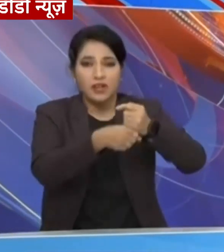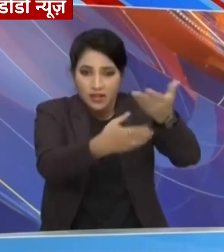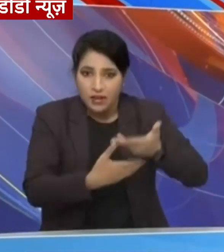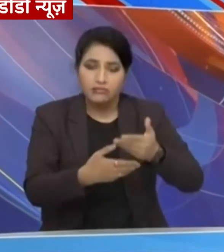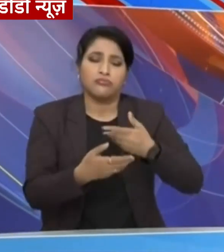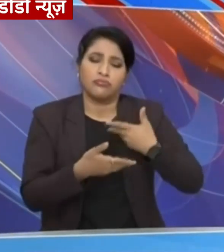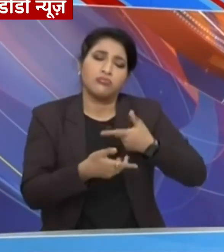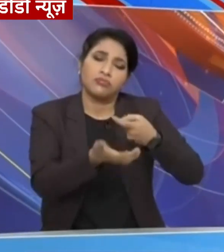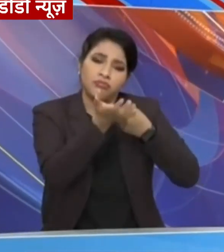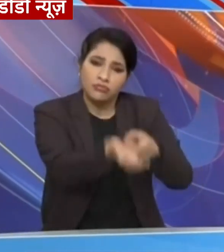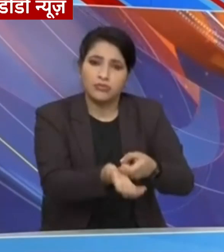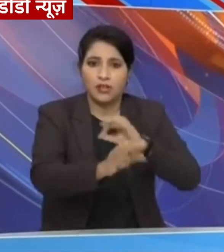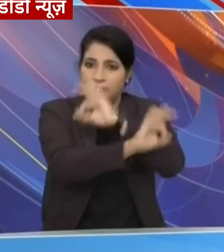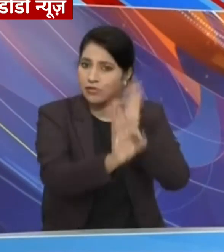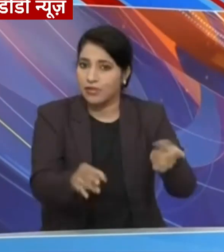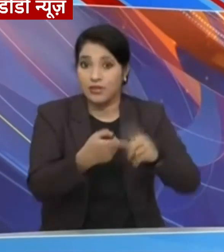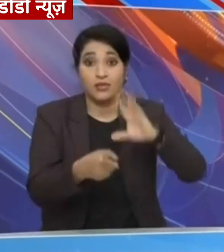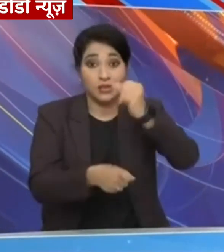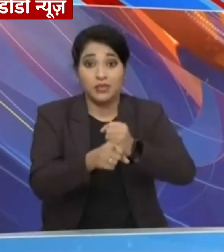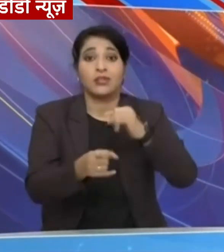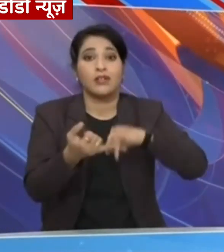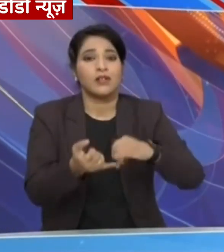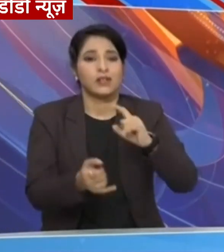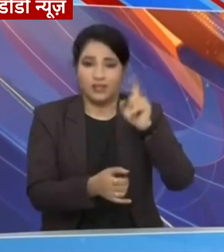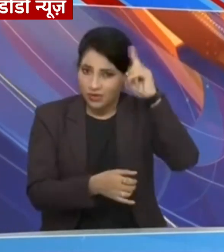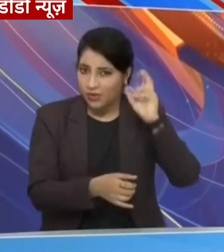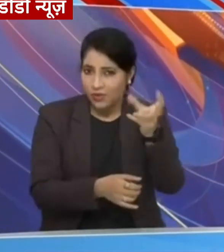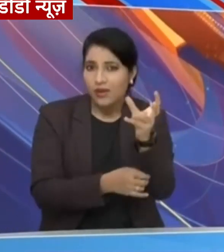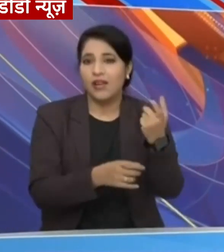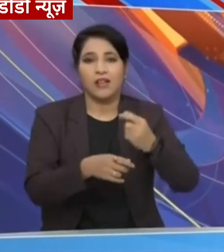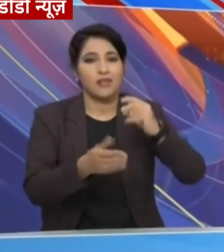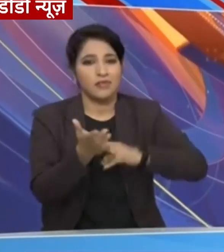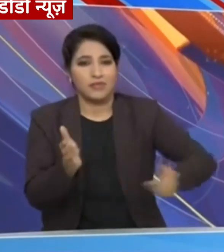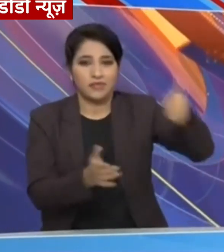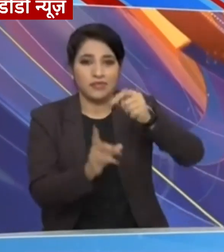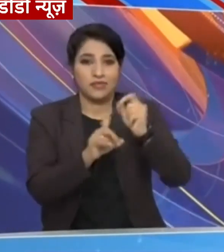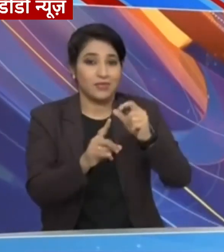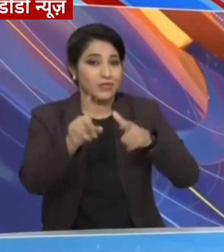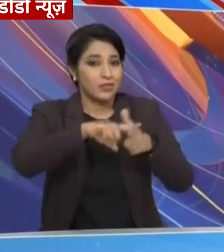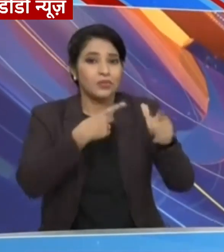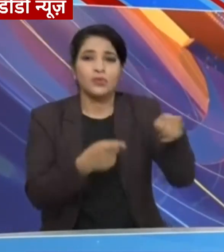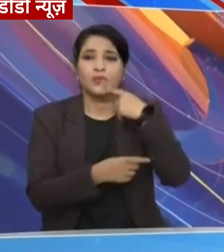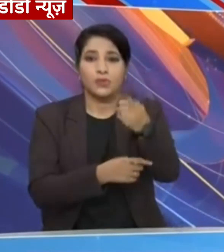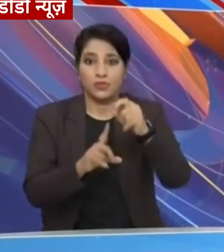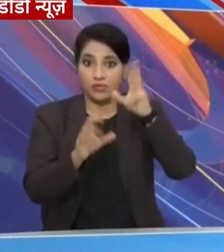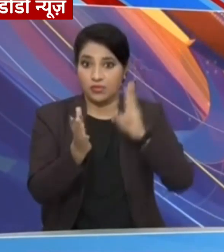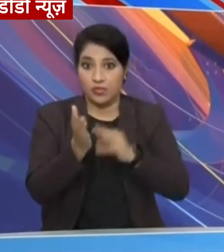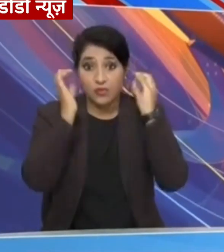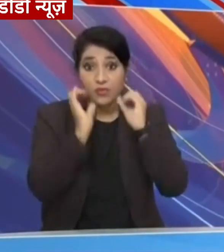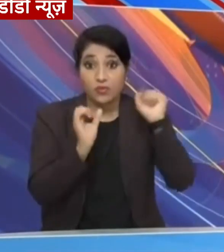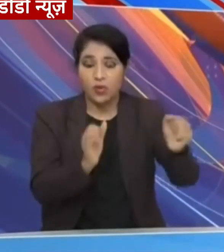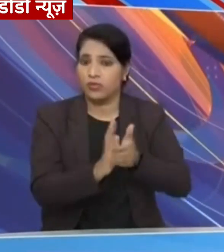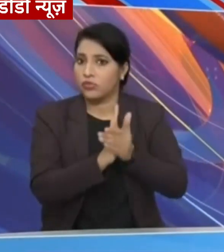लिए तैयार है। केंद्रीय संसदीय कार्य व कोयला एवं खनन मंत्री प्रहलाद जोशी ने कहा है कि प्रधानमंत्री नरेंद्र मोदी